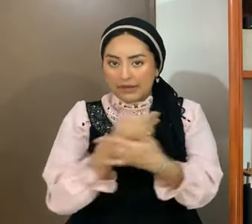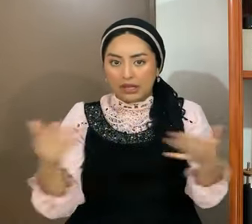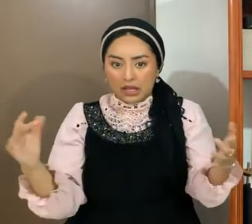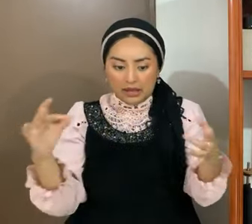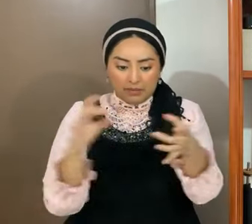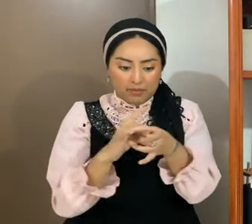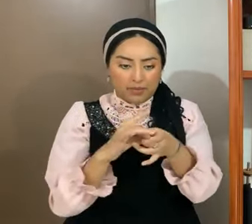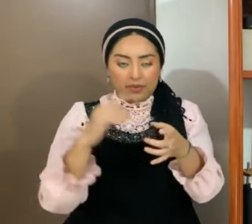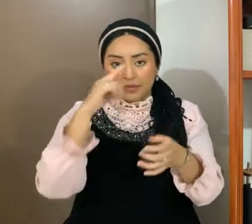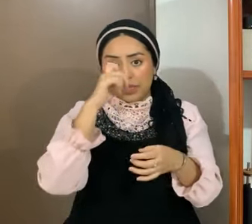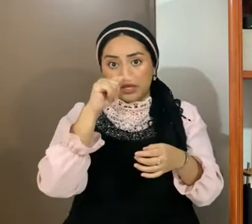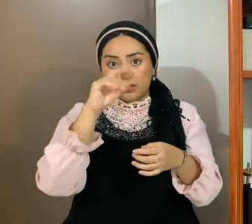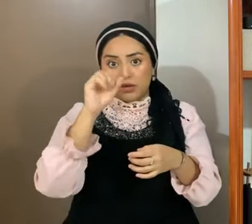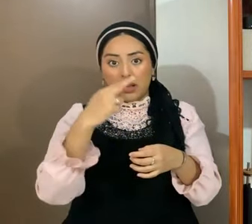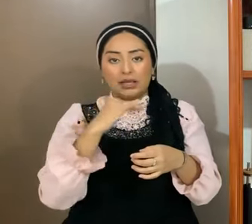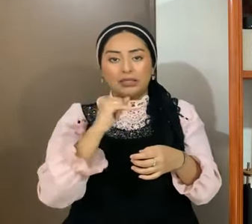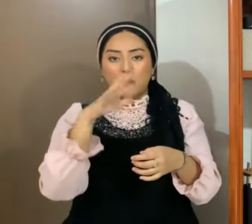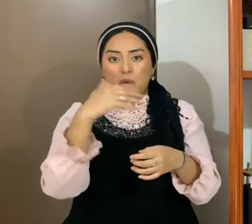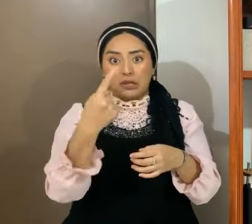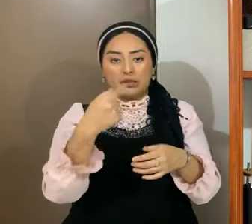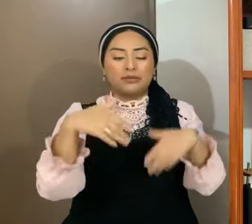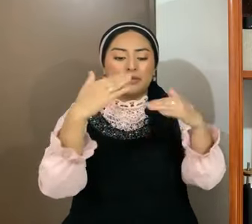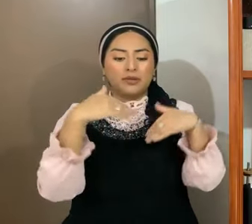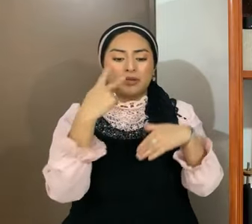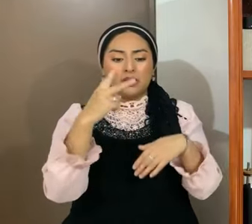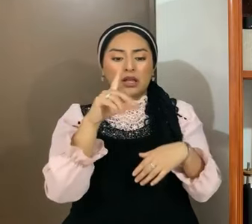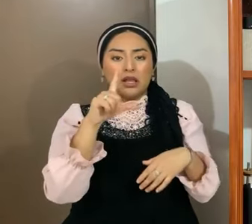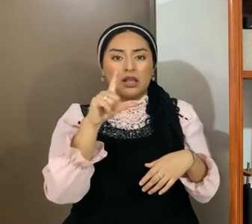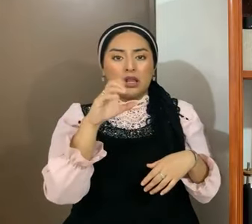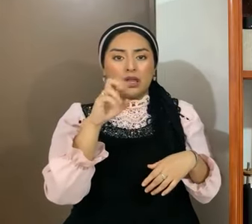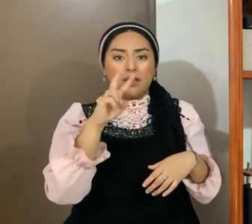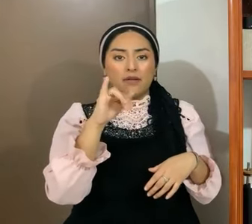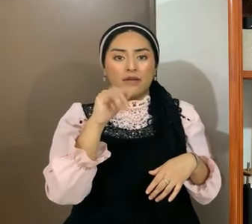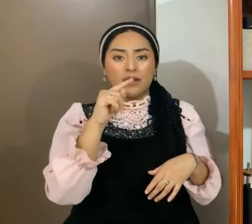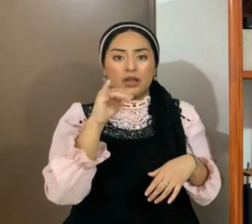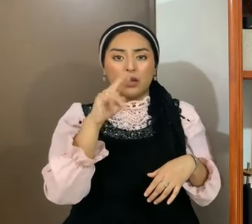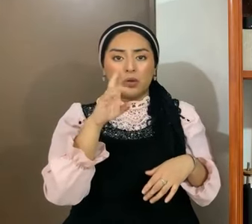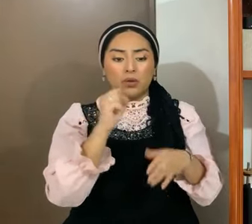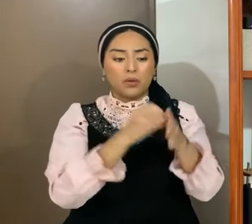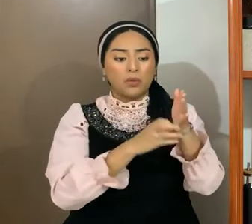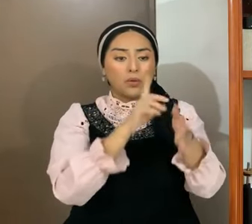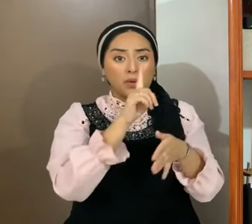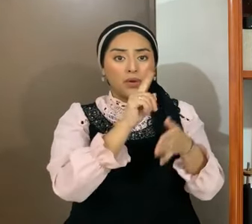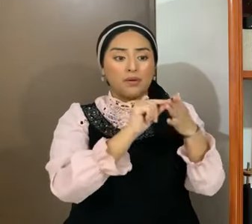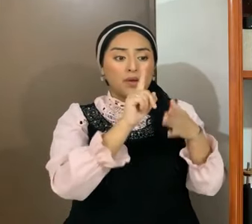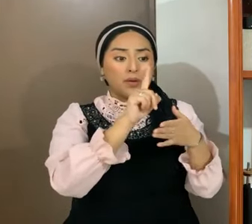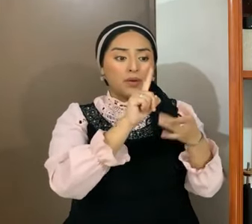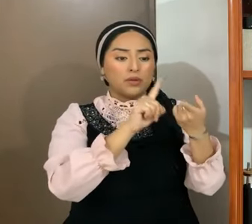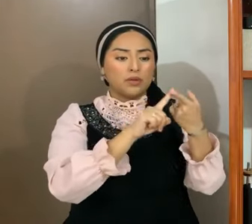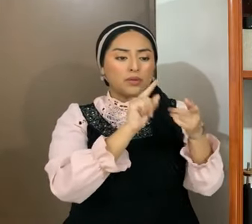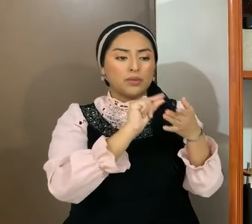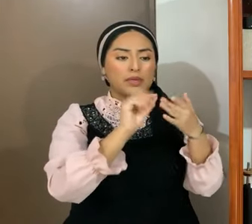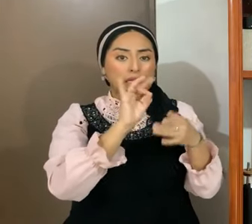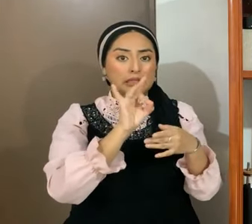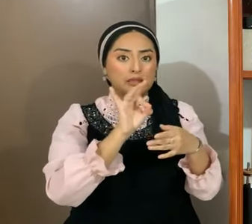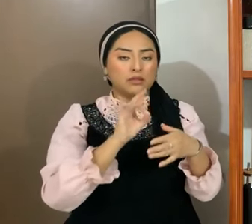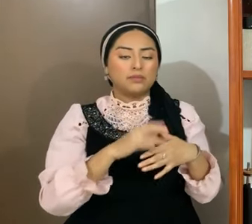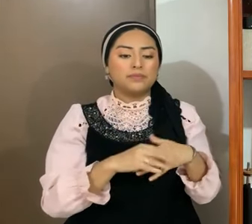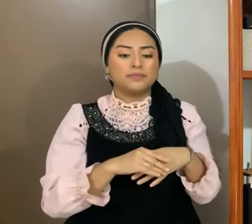unido porque la Torah es una sola. Vamos a Levítico 1, en el verso 1, y vamos a leer hasta el verso